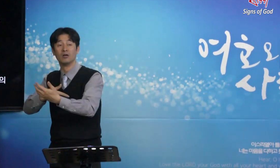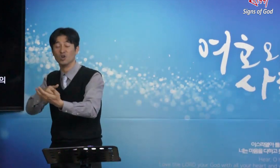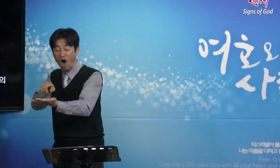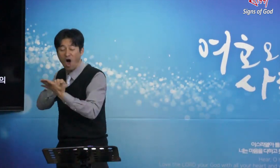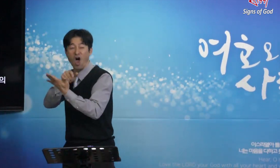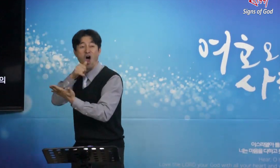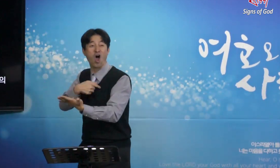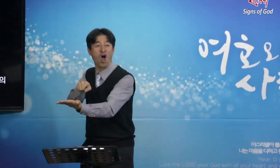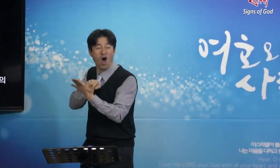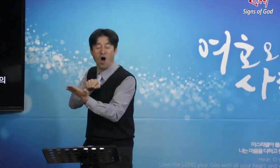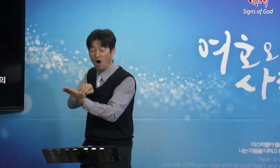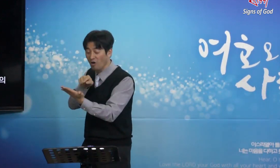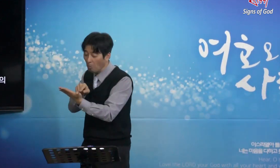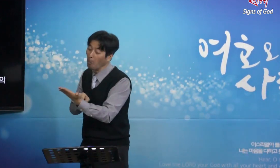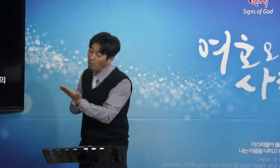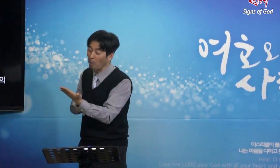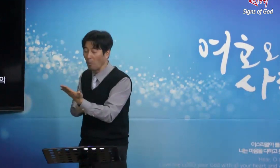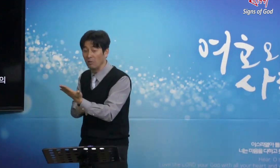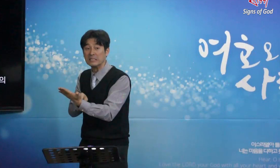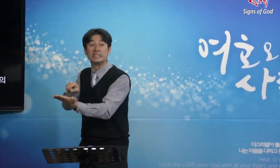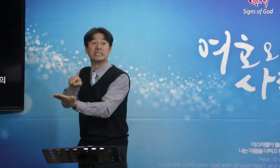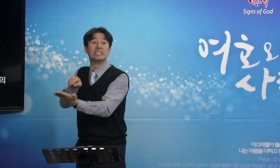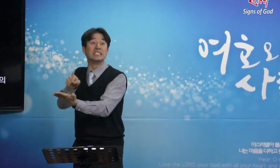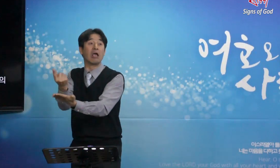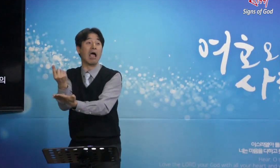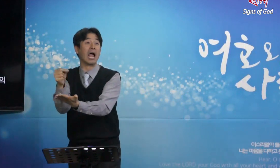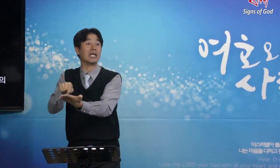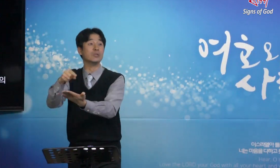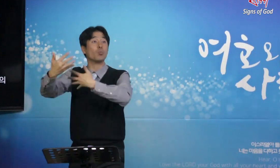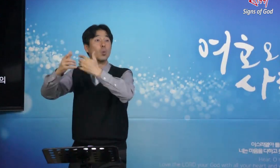영상을 같이 봤는데